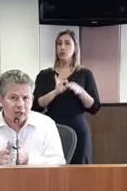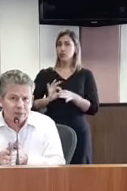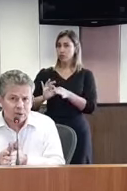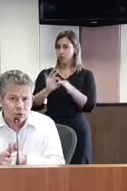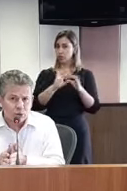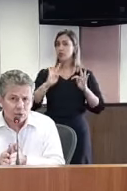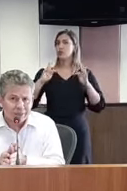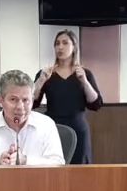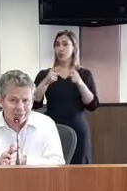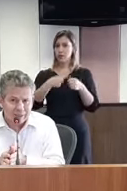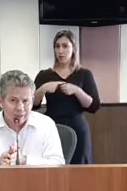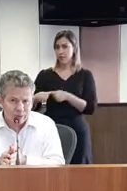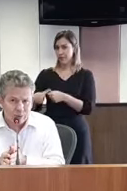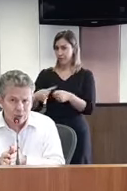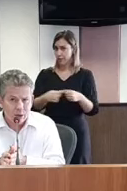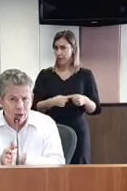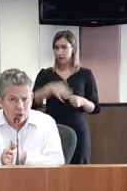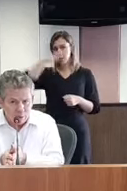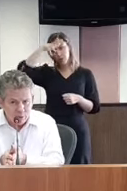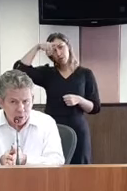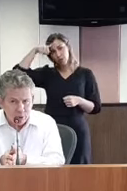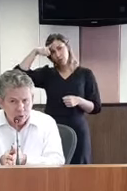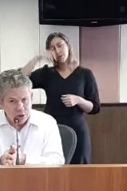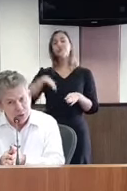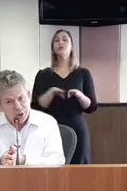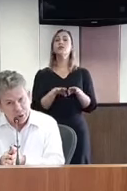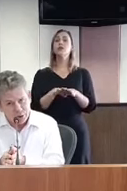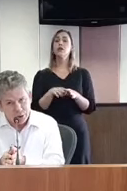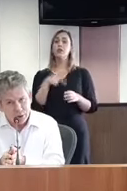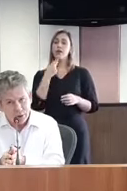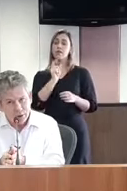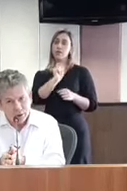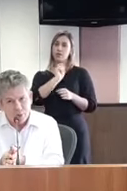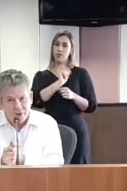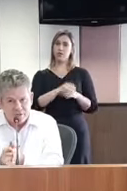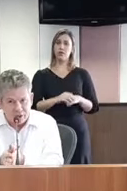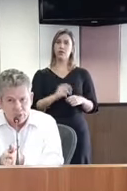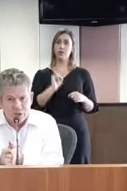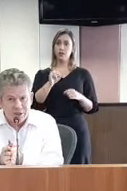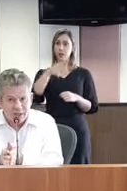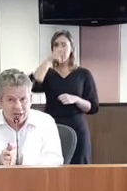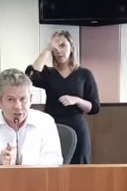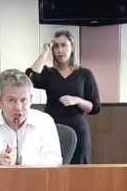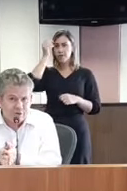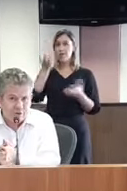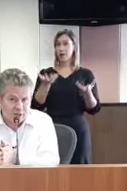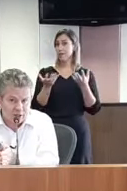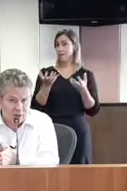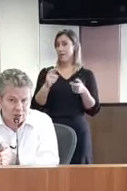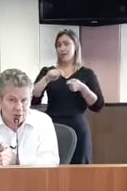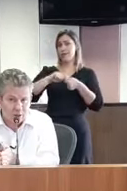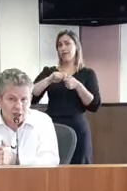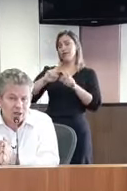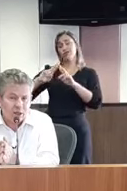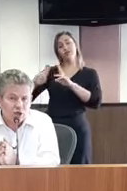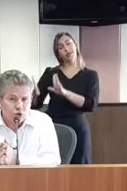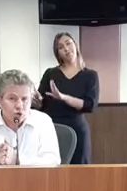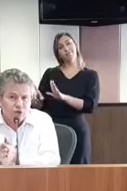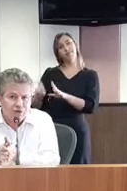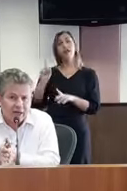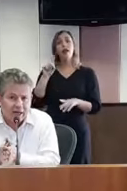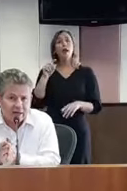do estado de Mato Grosso a esse decreto. E é óbvio, diz o seguinte, se o prefeito quiser agir diferente, ele tem